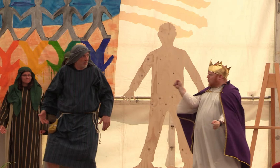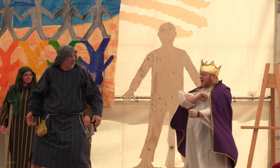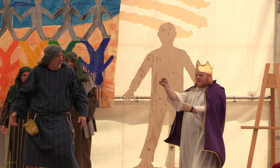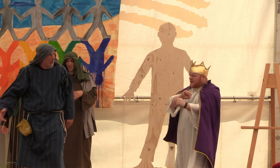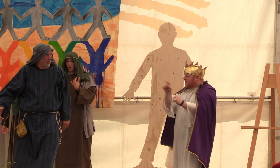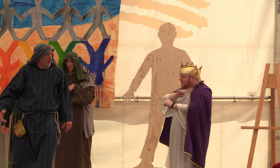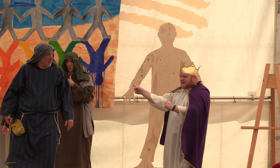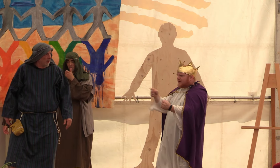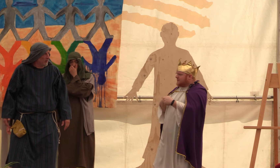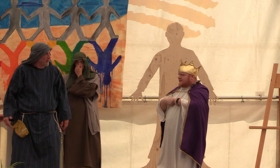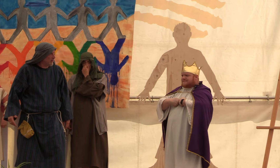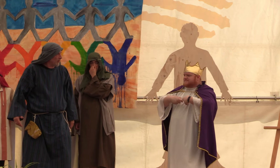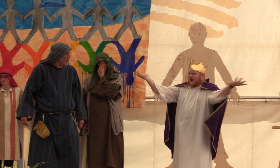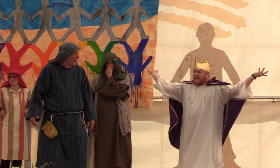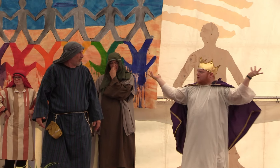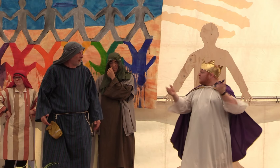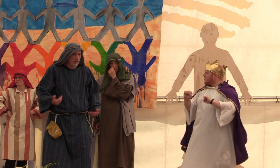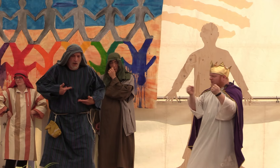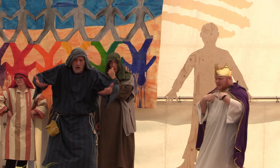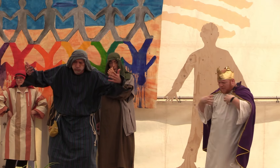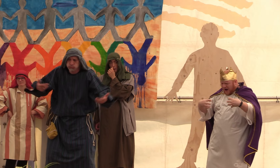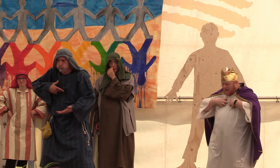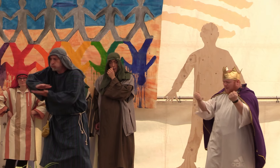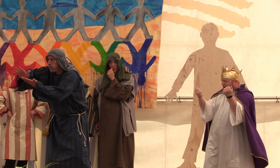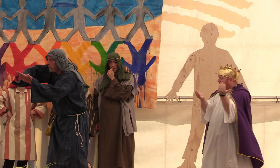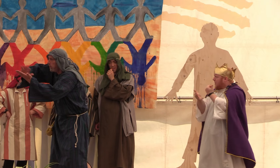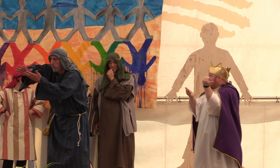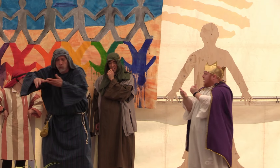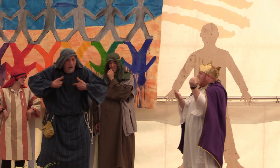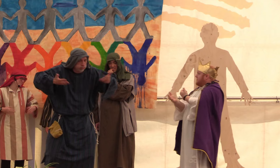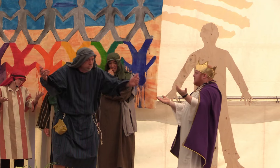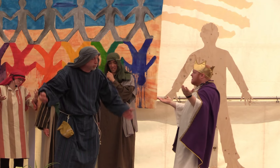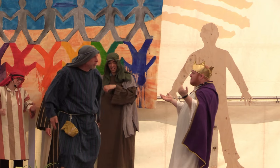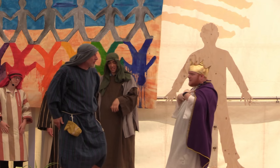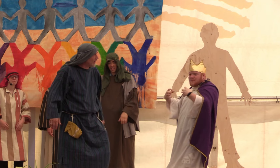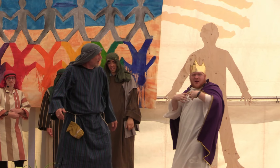Ich hab nichts mehr. Was? Warum hast du denn alles ausgegeben?